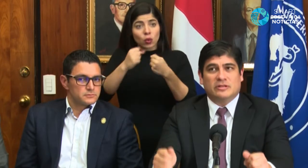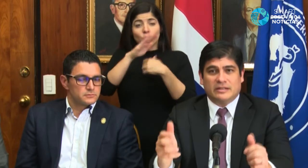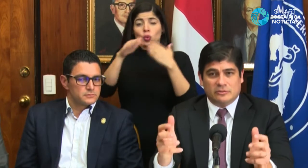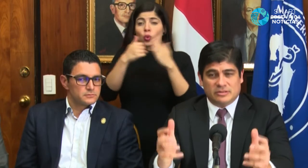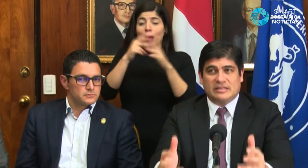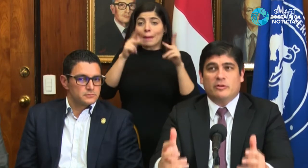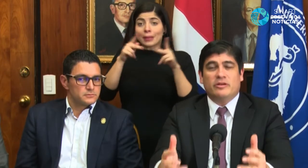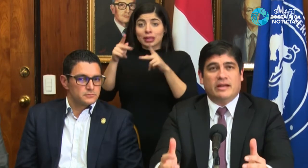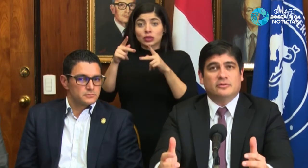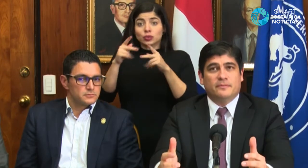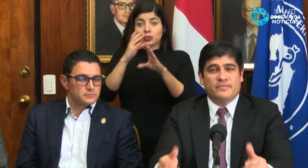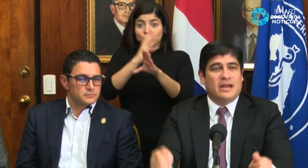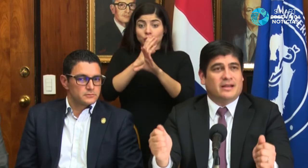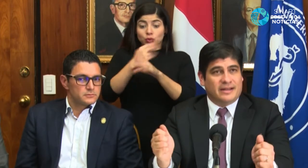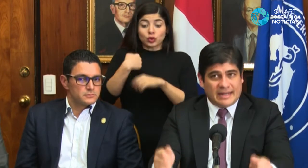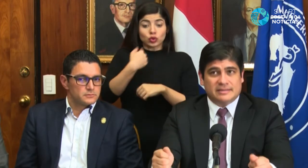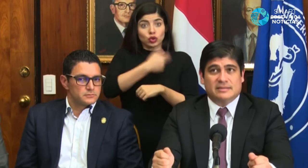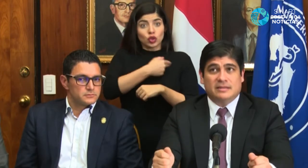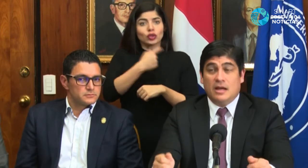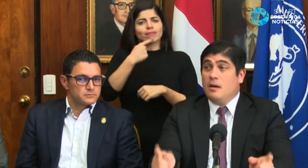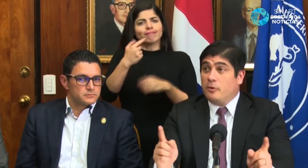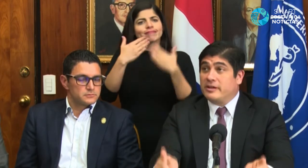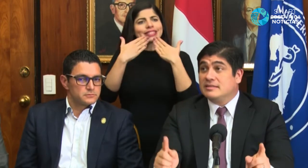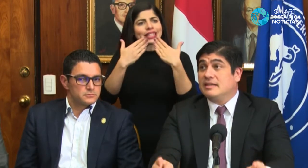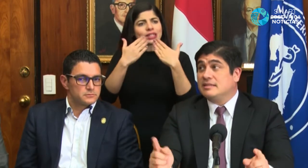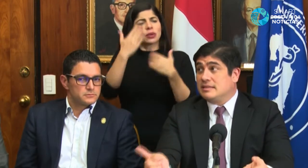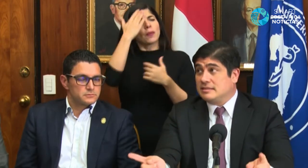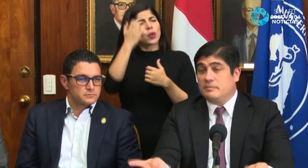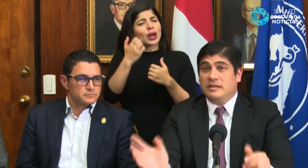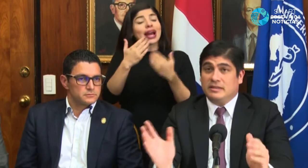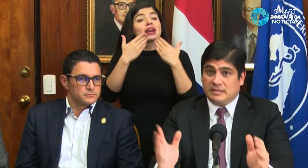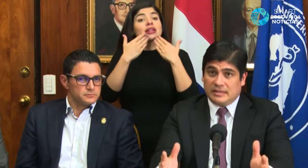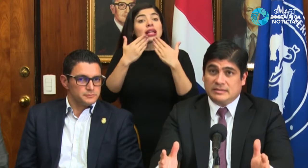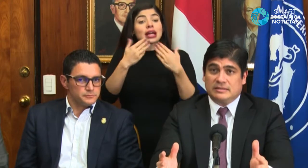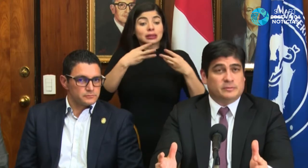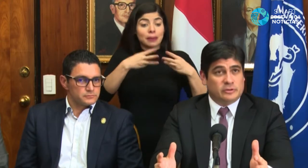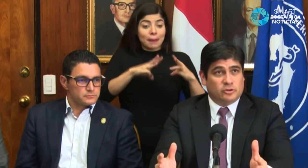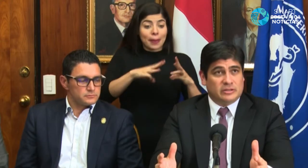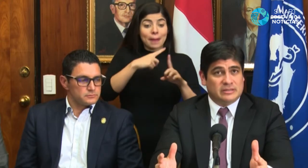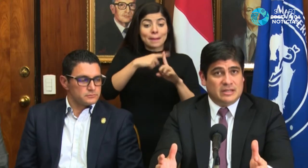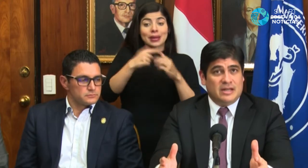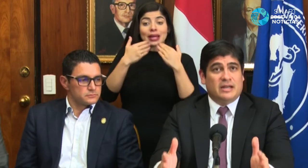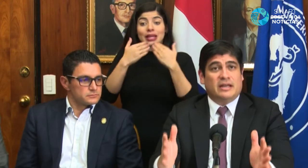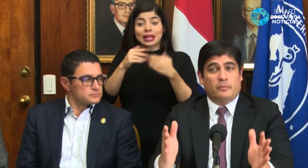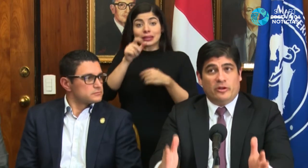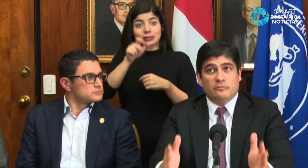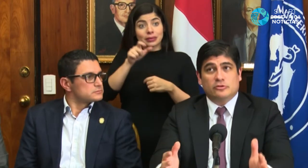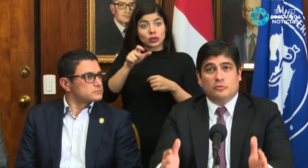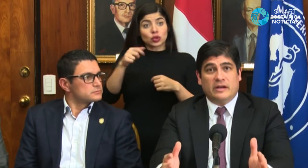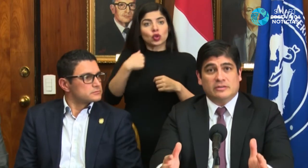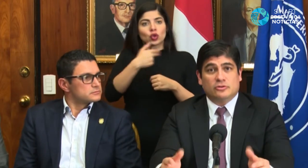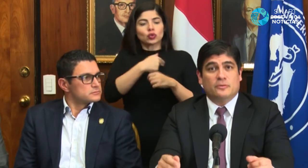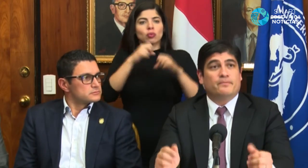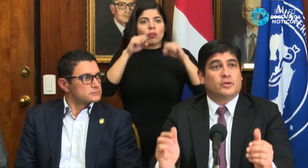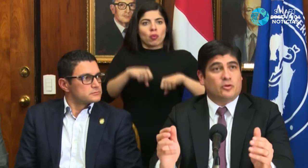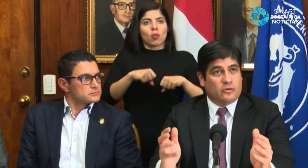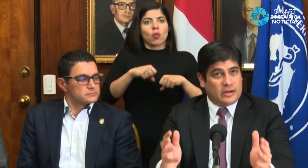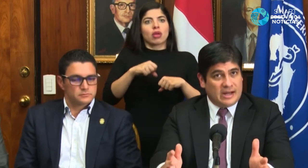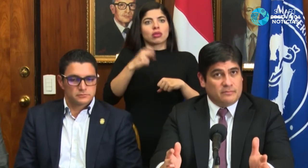el personal que nos está cuidando, gracias. Porque es gracias a estas medidas y gracias a esas personas que podemos tomar